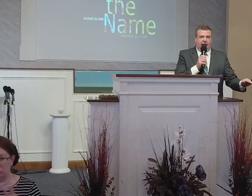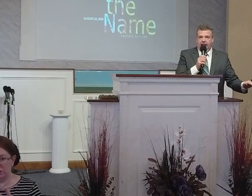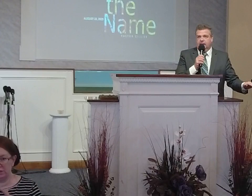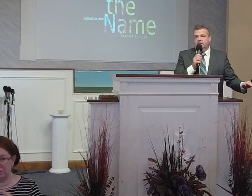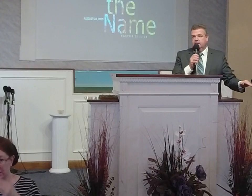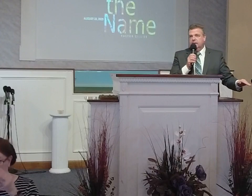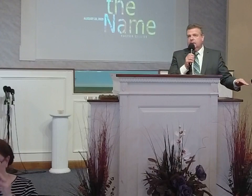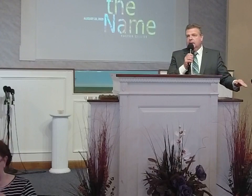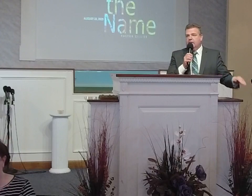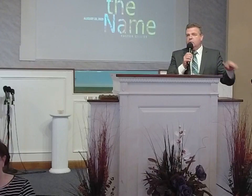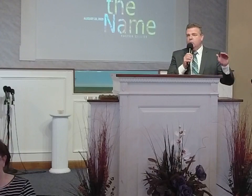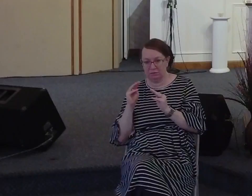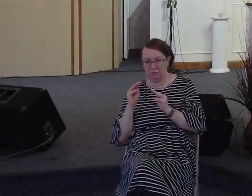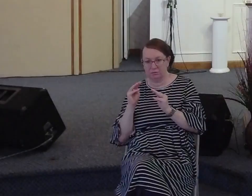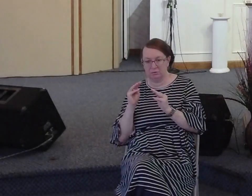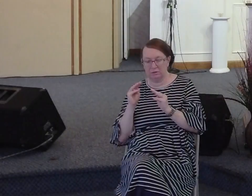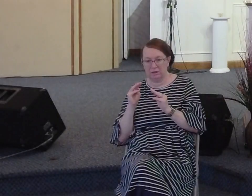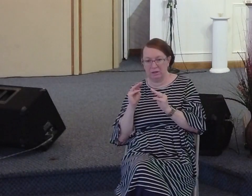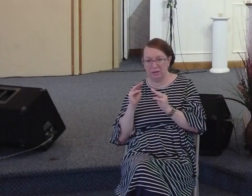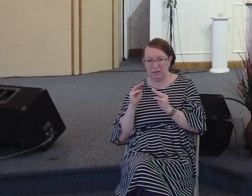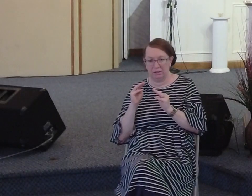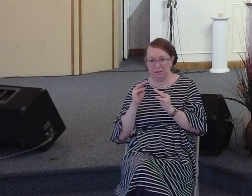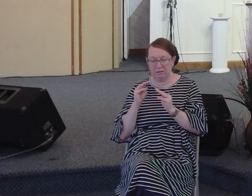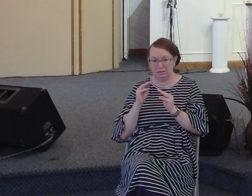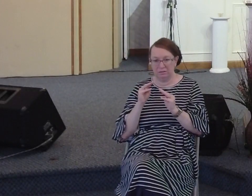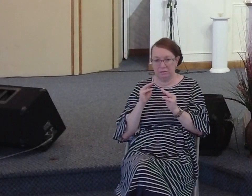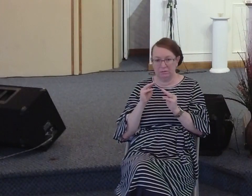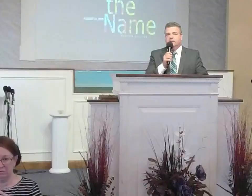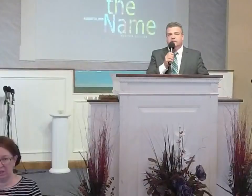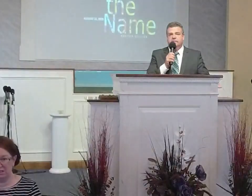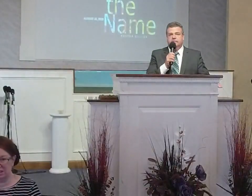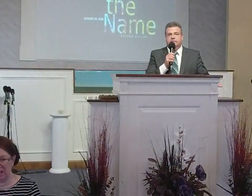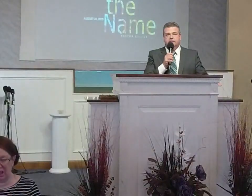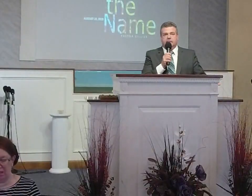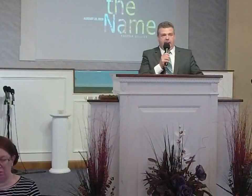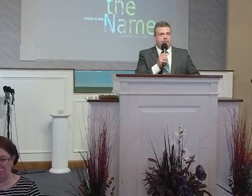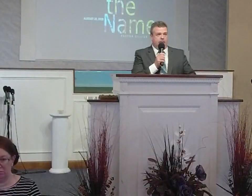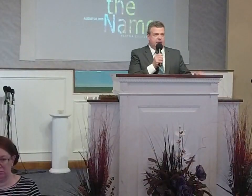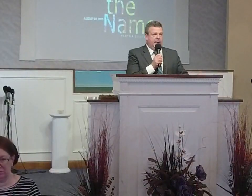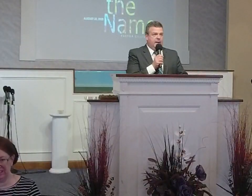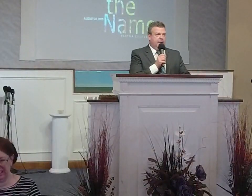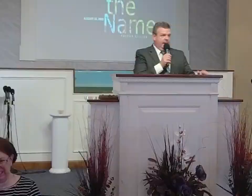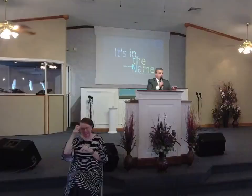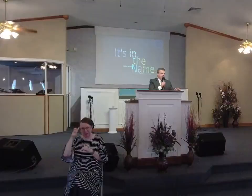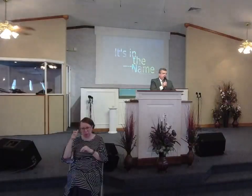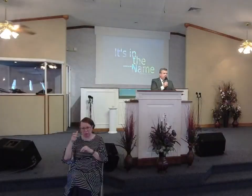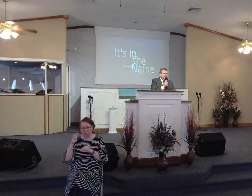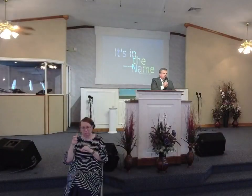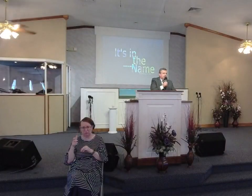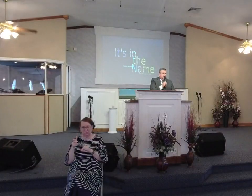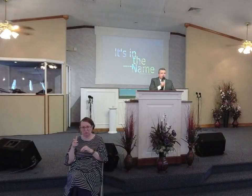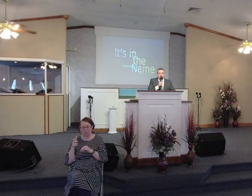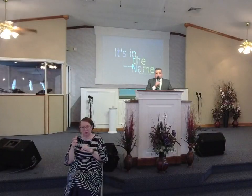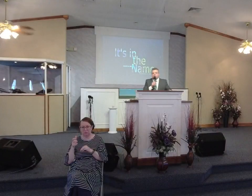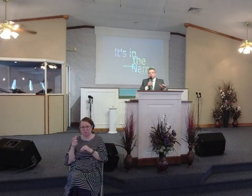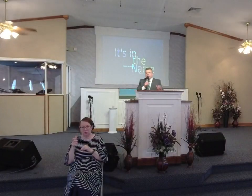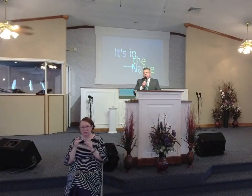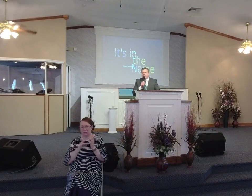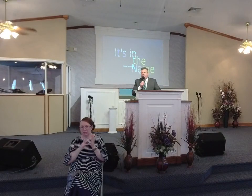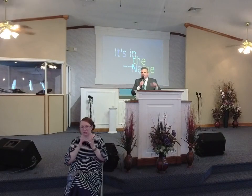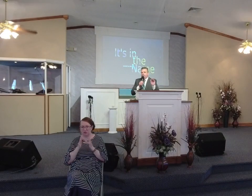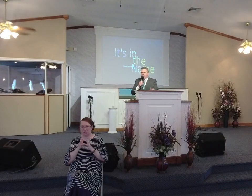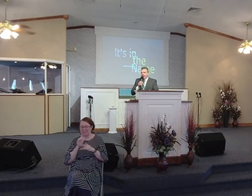una relación entre María Magdalena y Jesús al lado. ¿Sabes qué? Esto viene